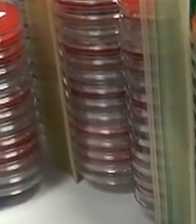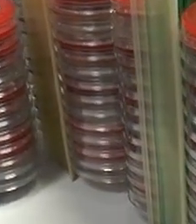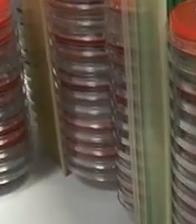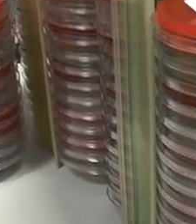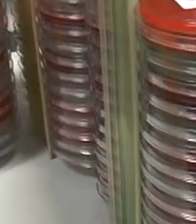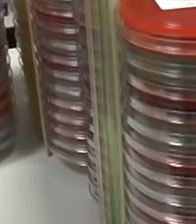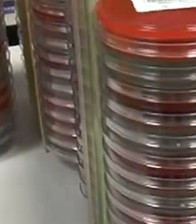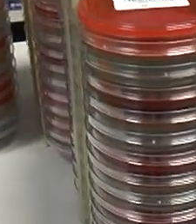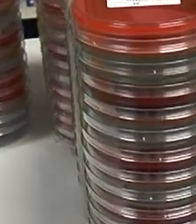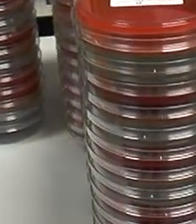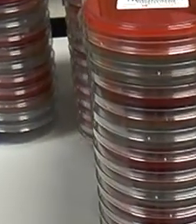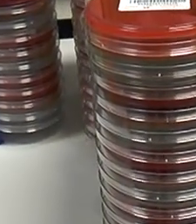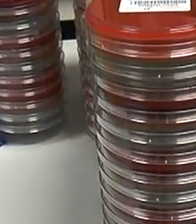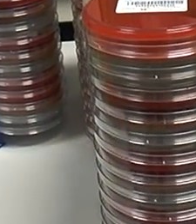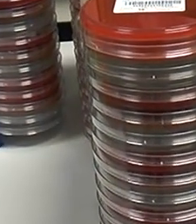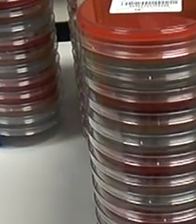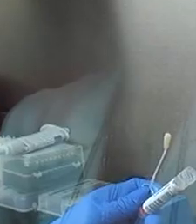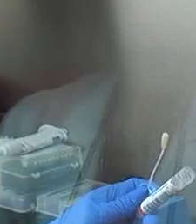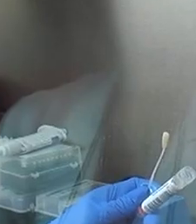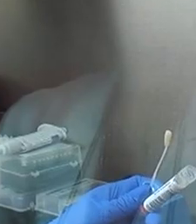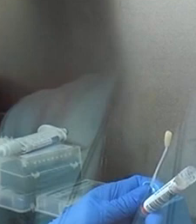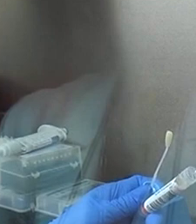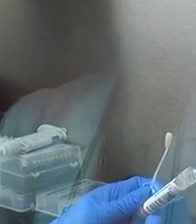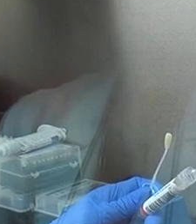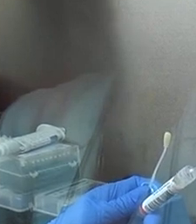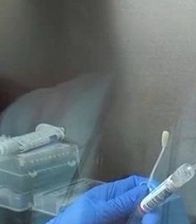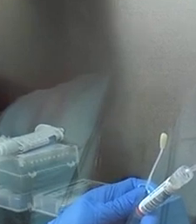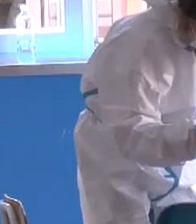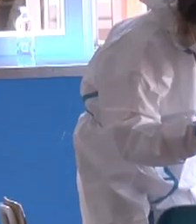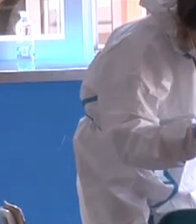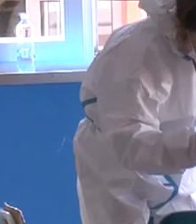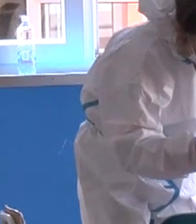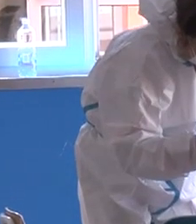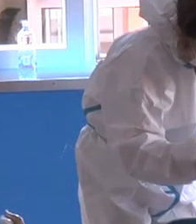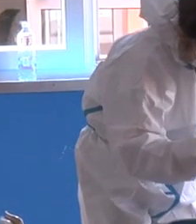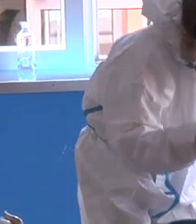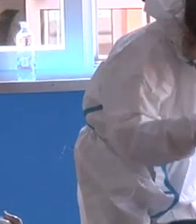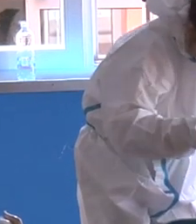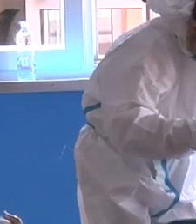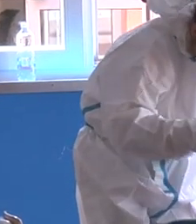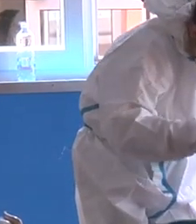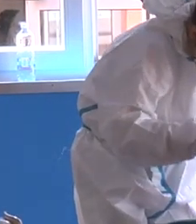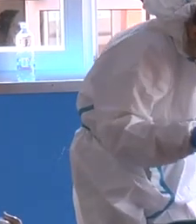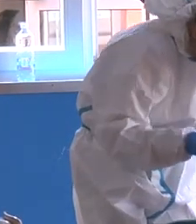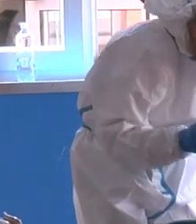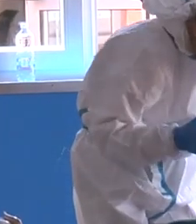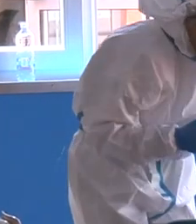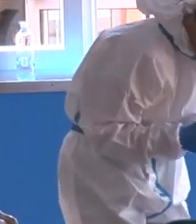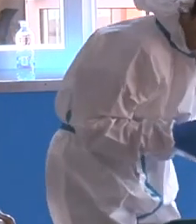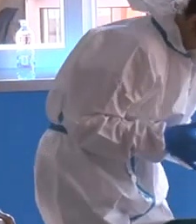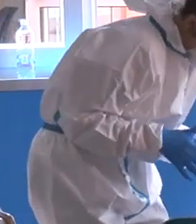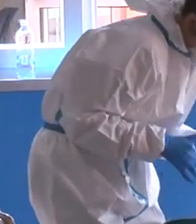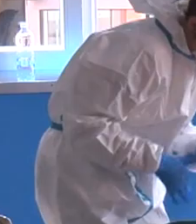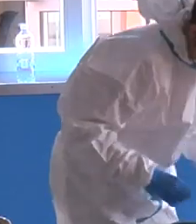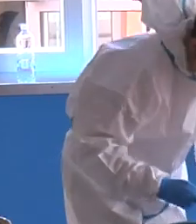all'uso dei test rapidi avrebbero gettato discredito sulla sanità veneta e sul caso dei tamponi rapidi e tornato il